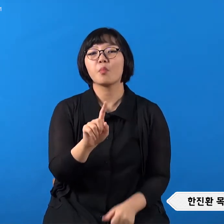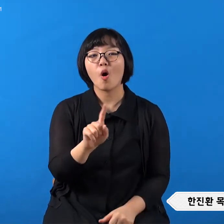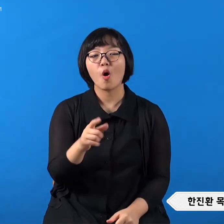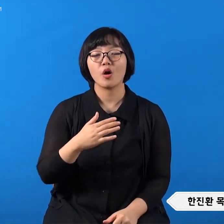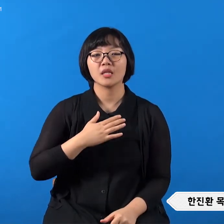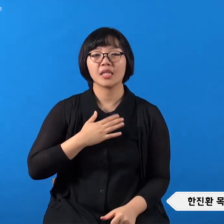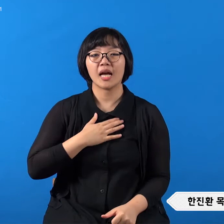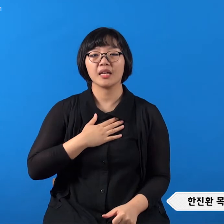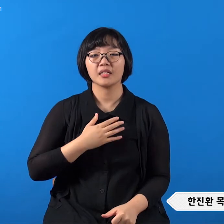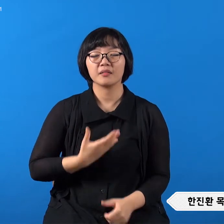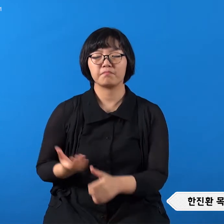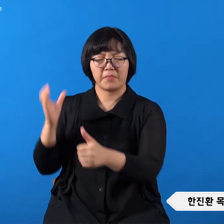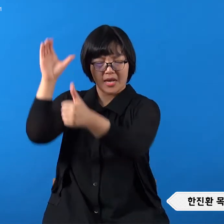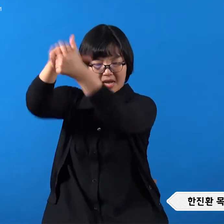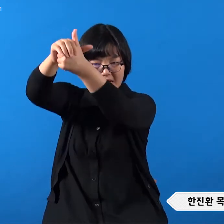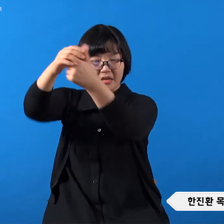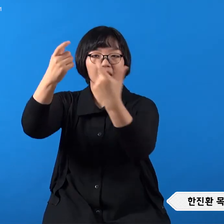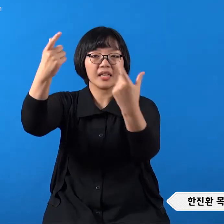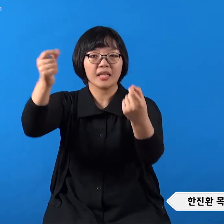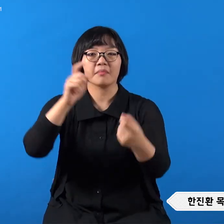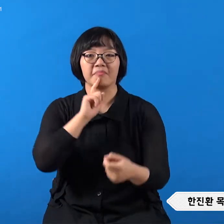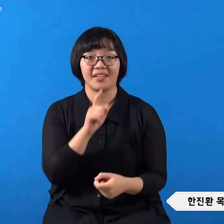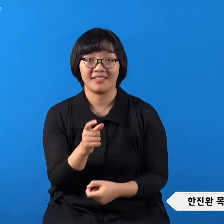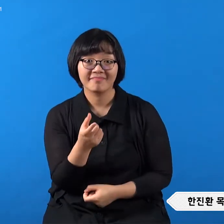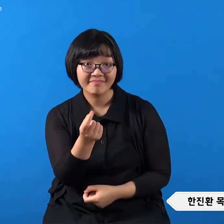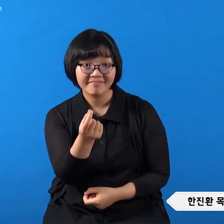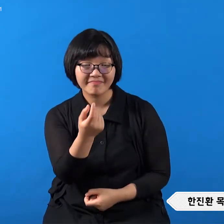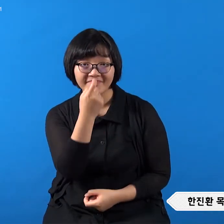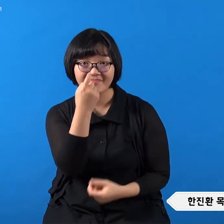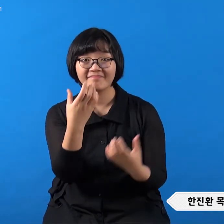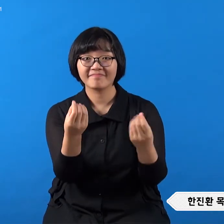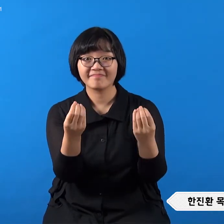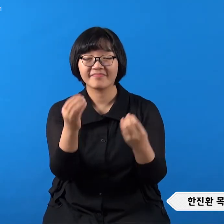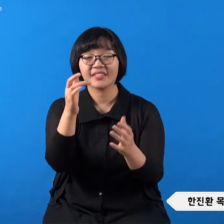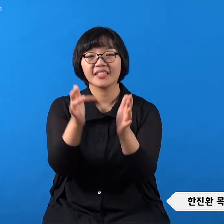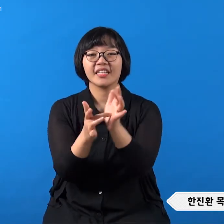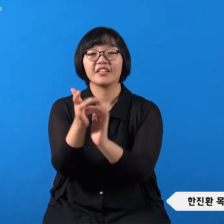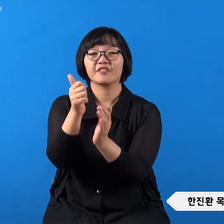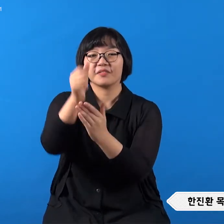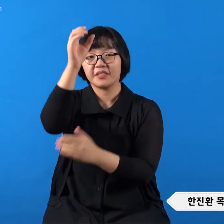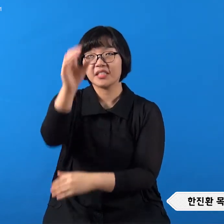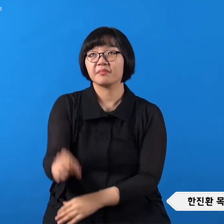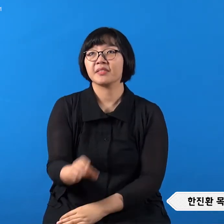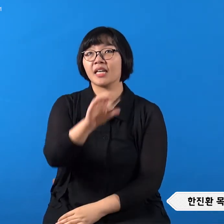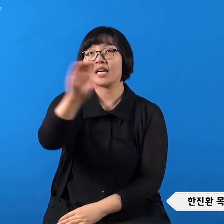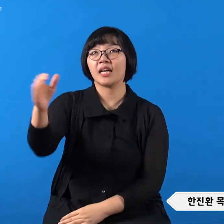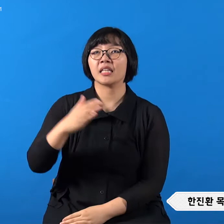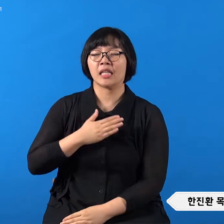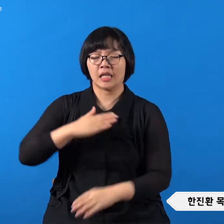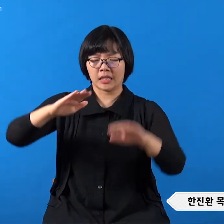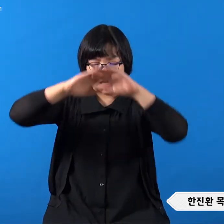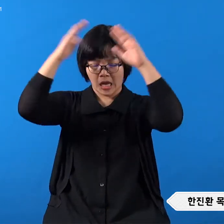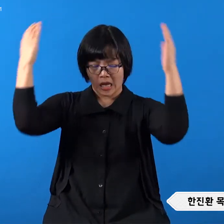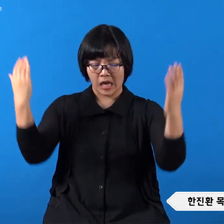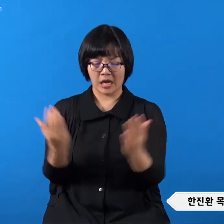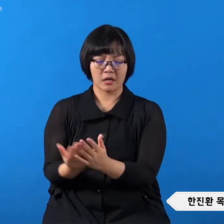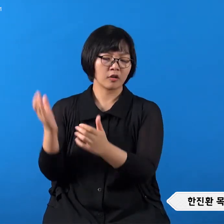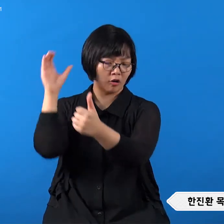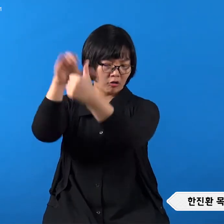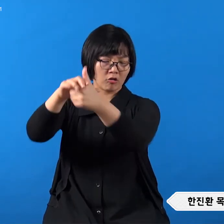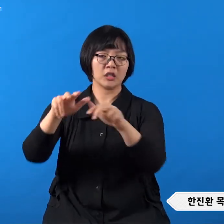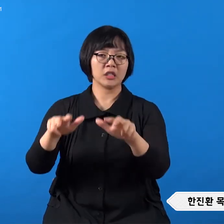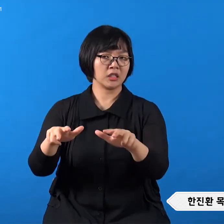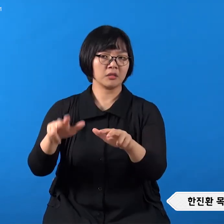던져 맡기는 것이라고 했죠. 예수님의 십자가에 내 모든 것을 걸고 내 운명을 걸고 내 미래를